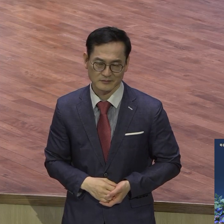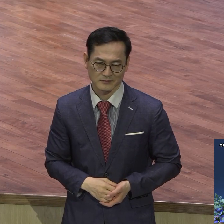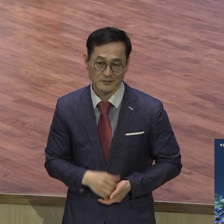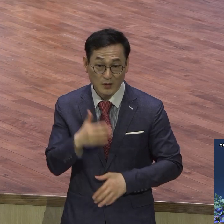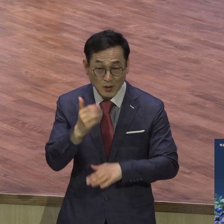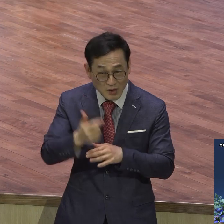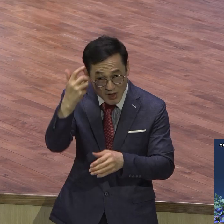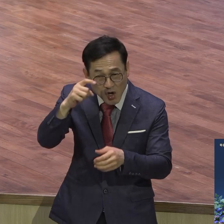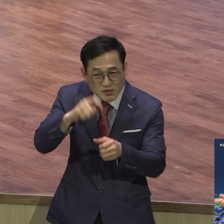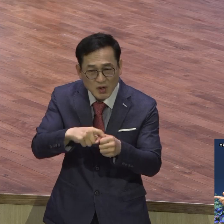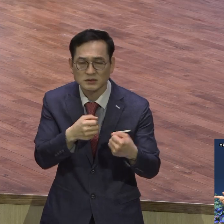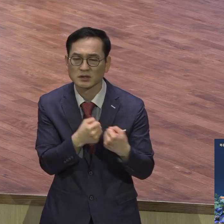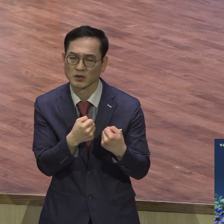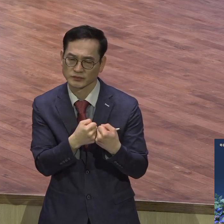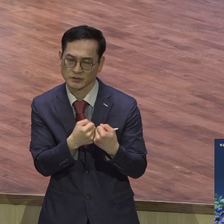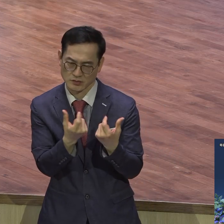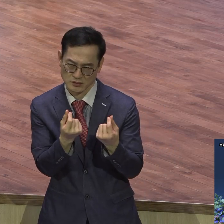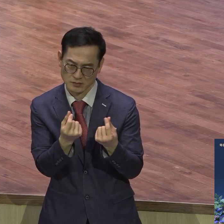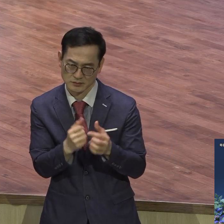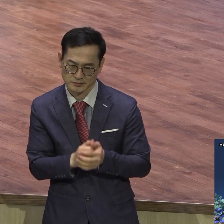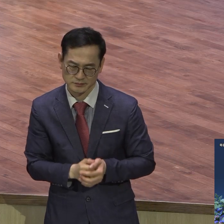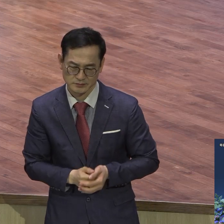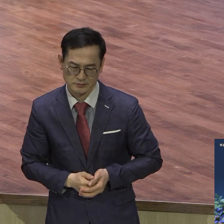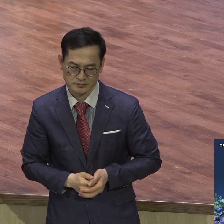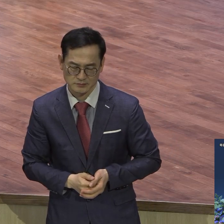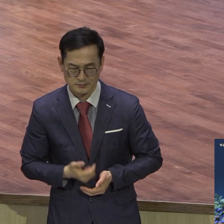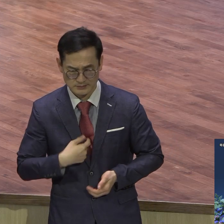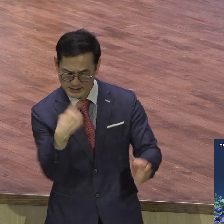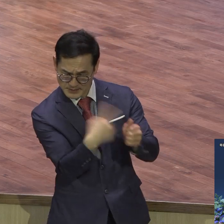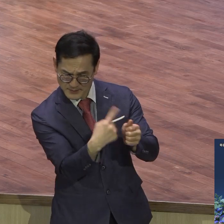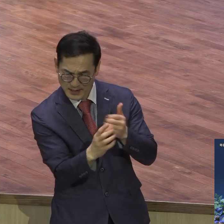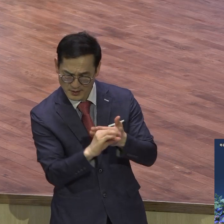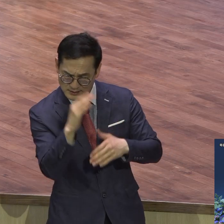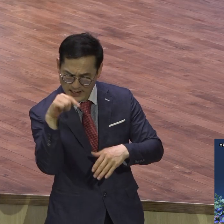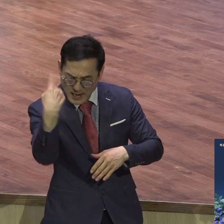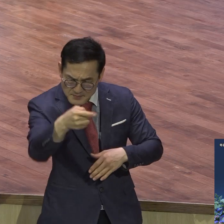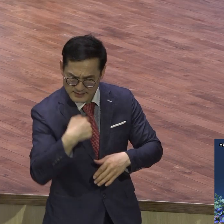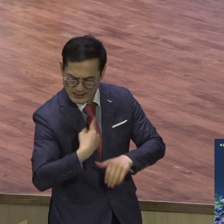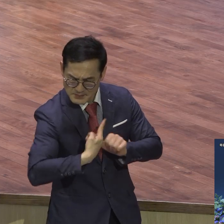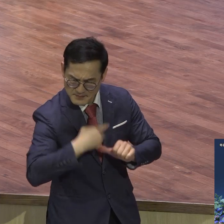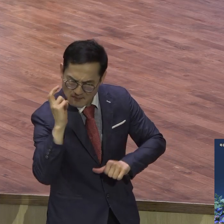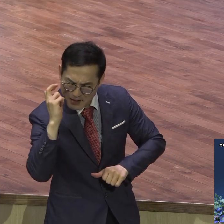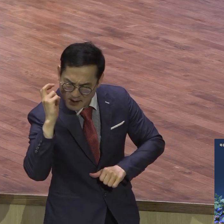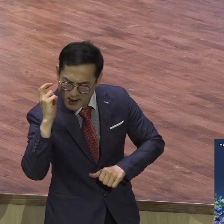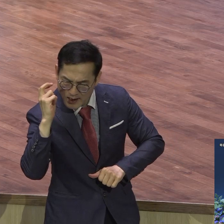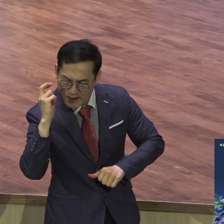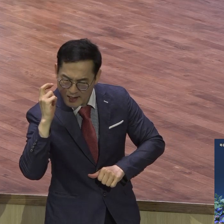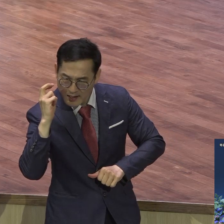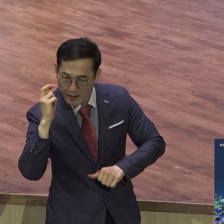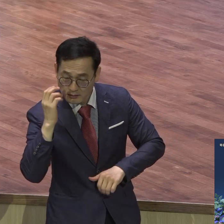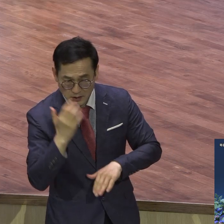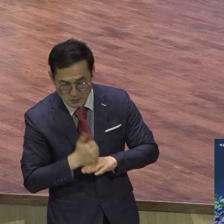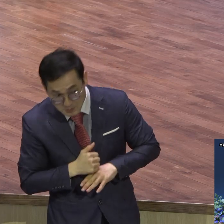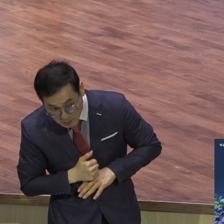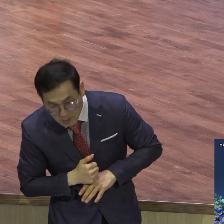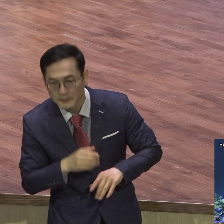나 앞에서 남을 비판하거든 아 이 사람 돌아서면 날 비판할 사람이 날 시험 볼 사람이구나. 틀림없습니다.